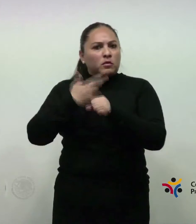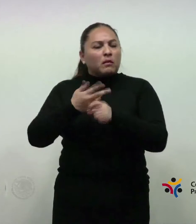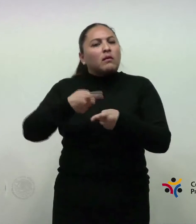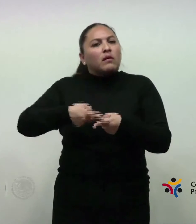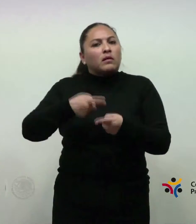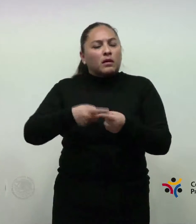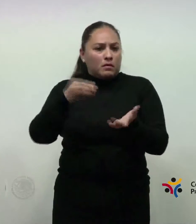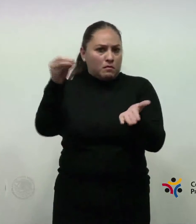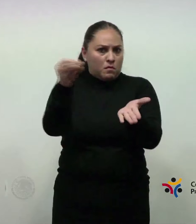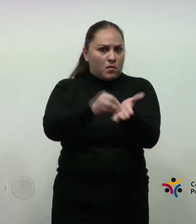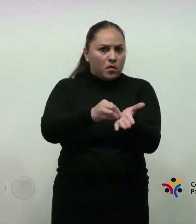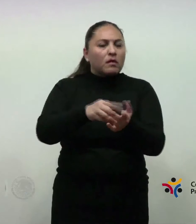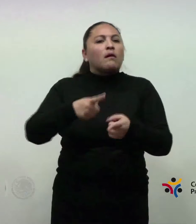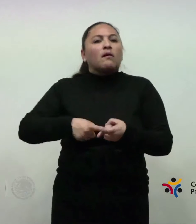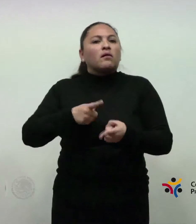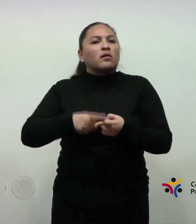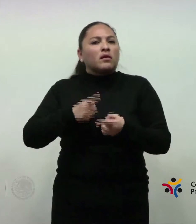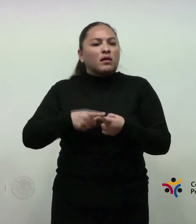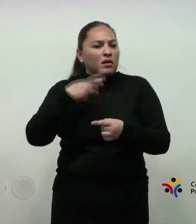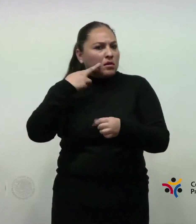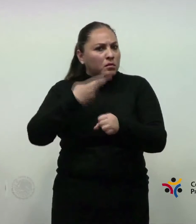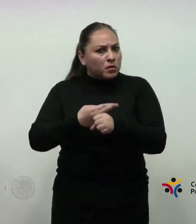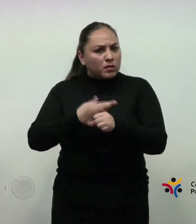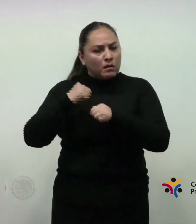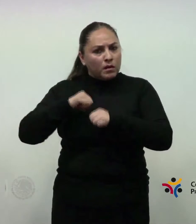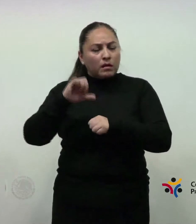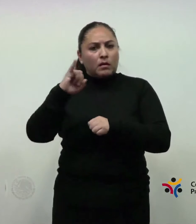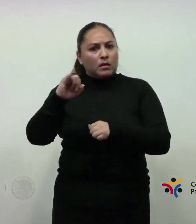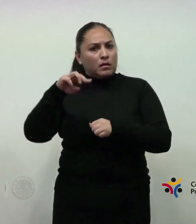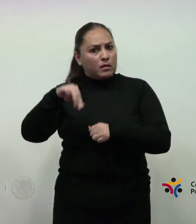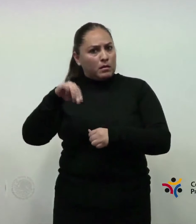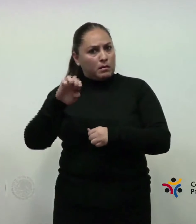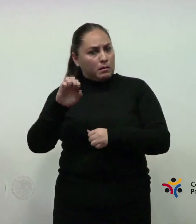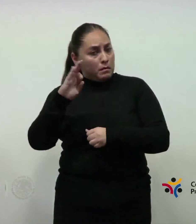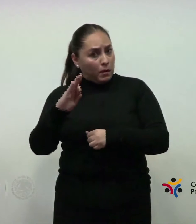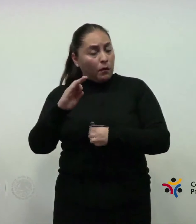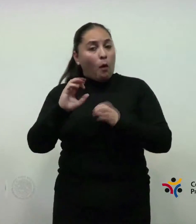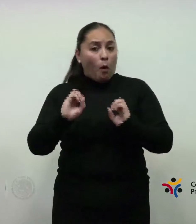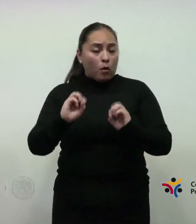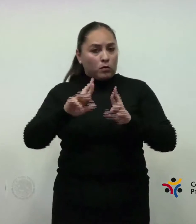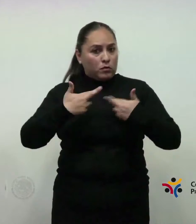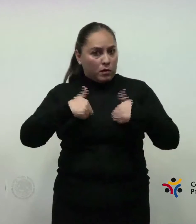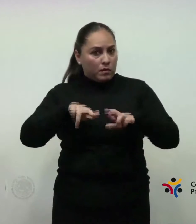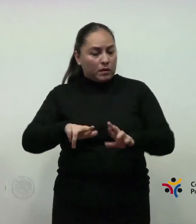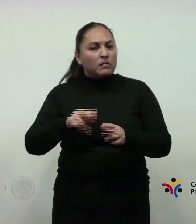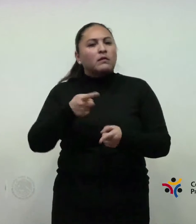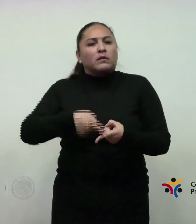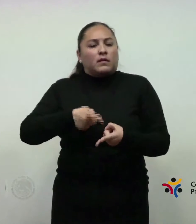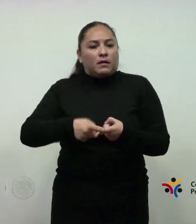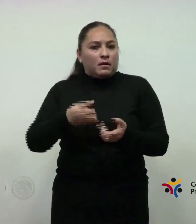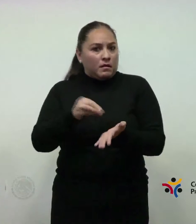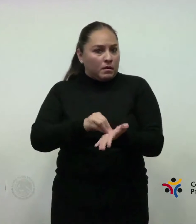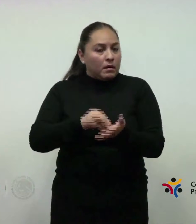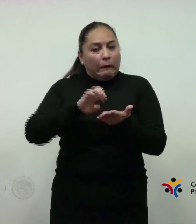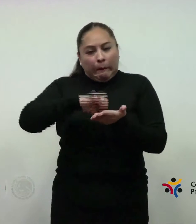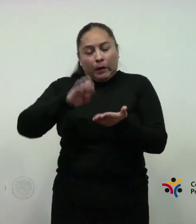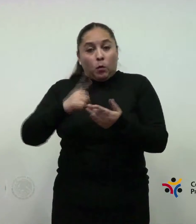se establezca quién es el titular del imef o su representante legal si el email fue beneficiaria